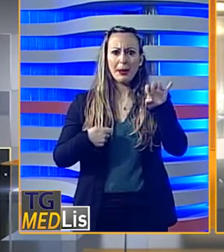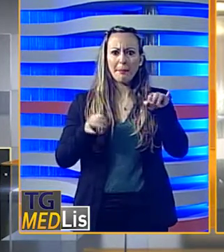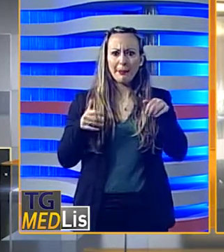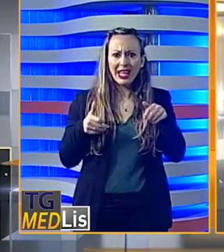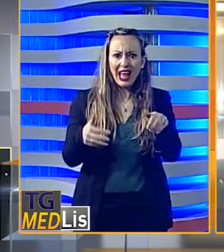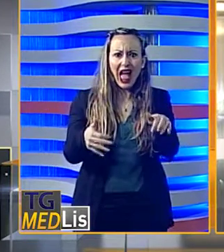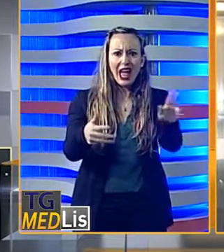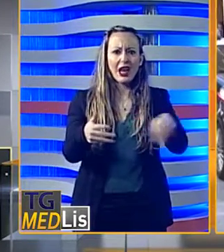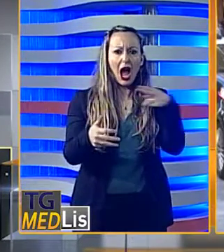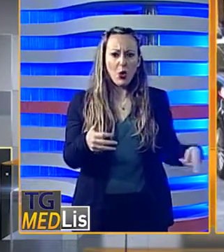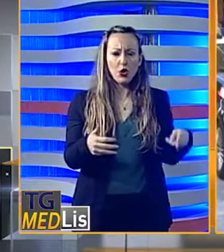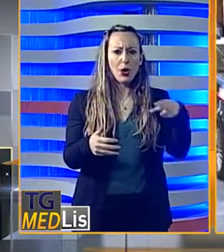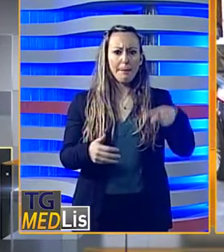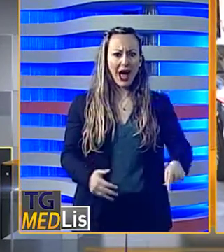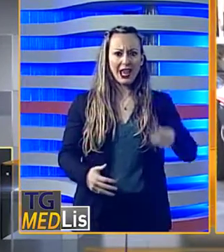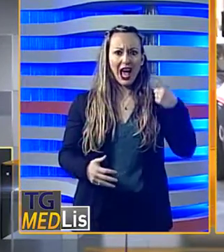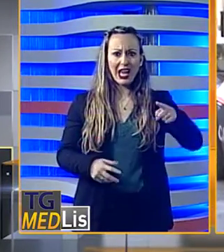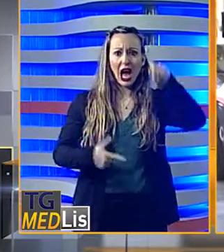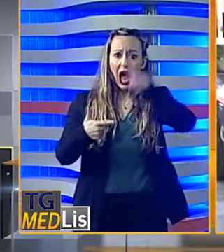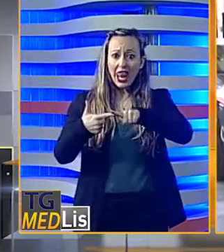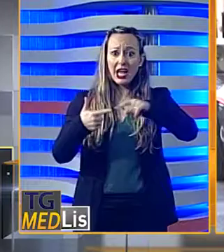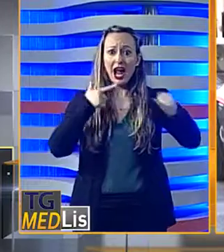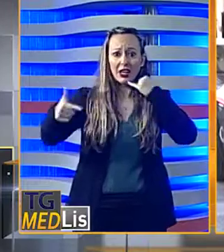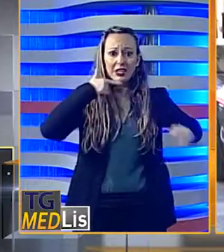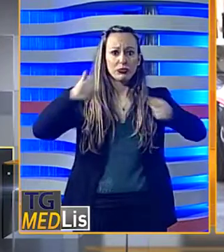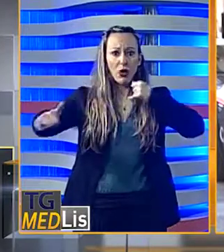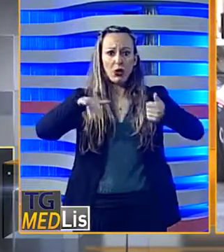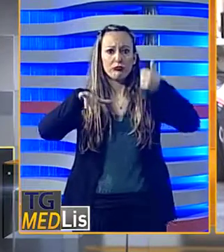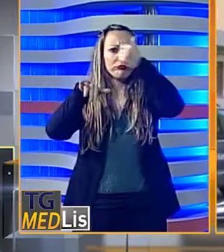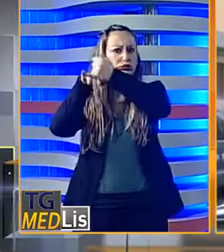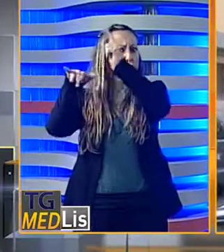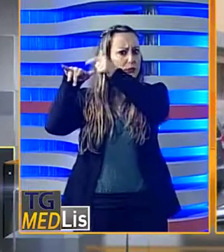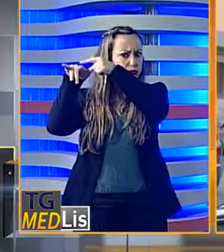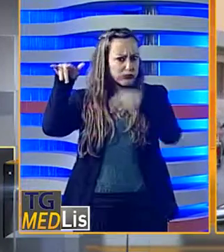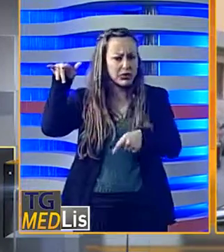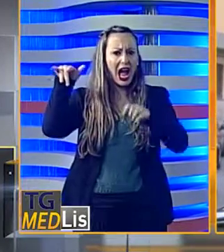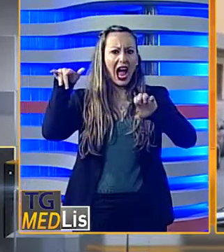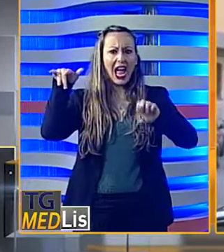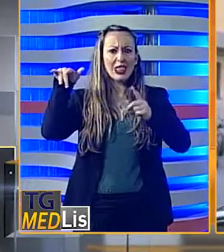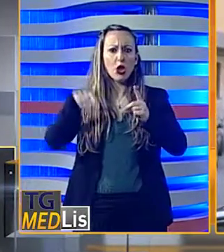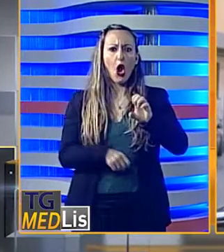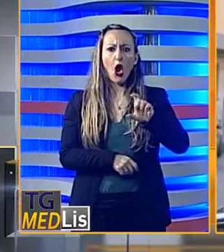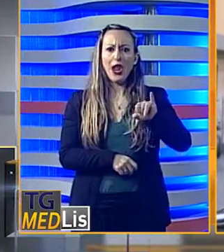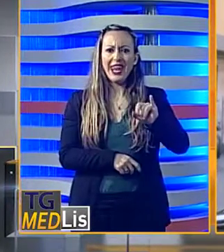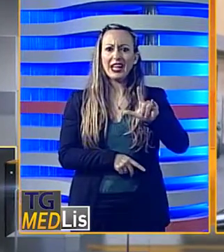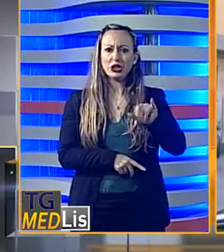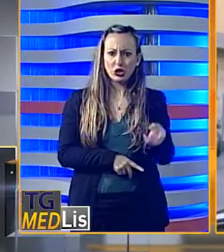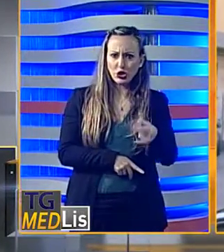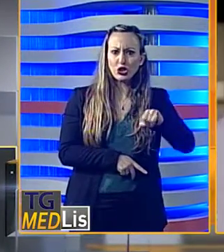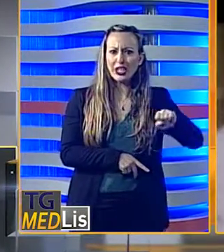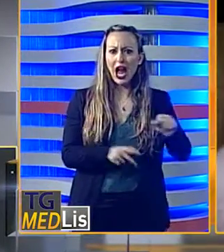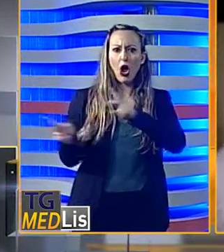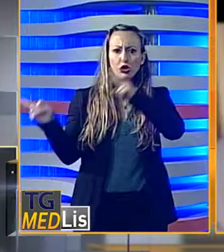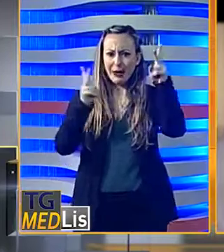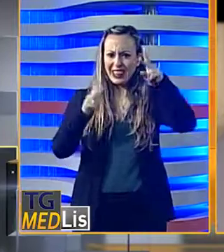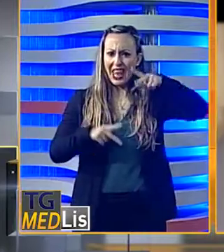indagata anche la direttrice del reparto di endocrinologia del Policlinico, Carla Giordano.